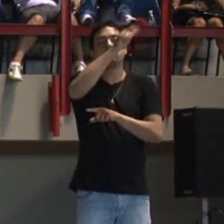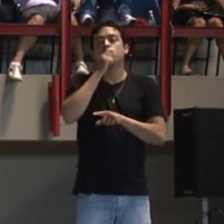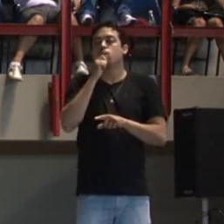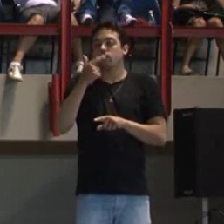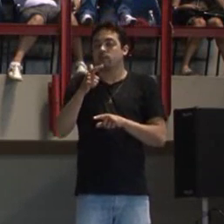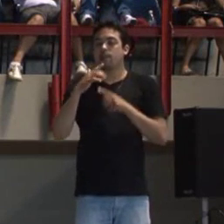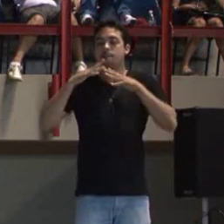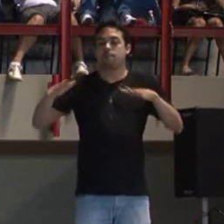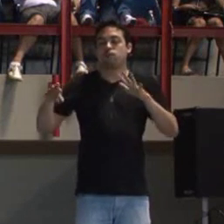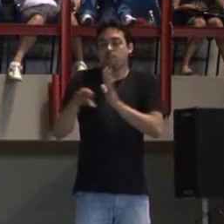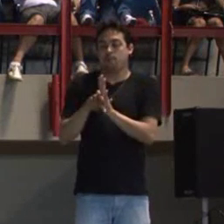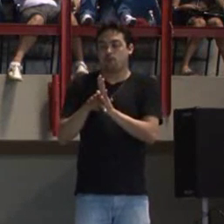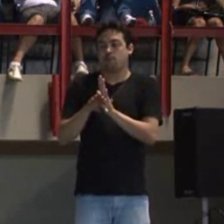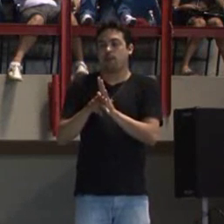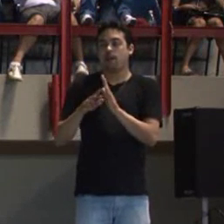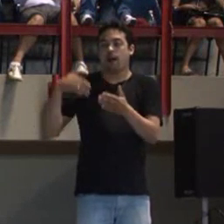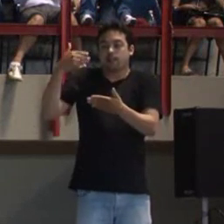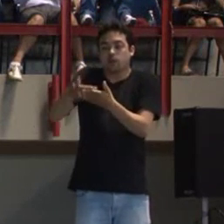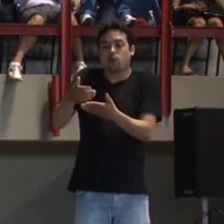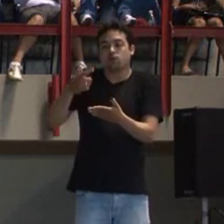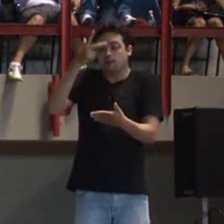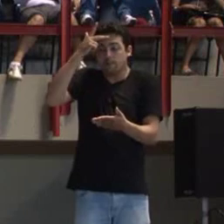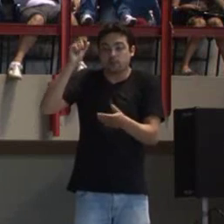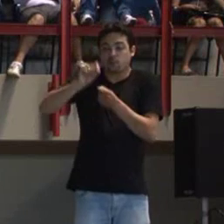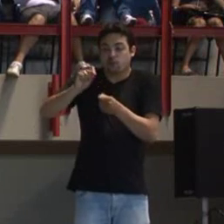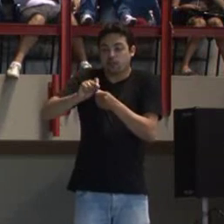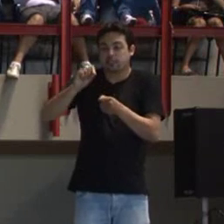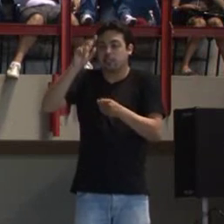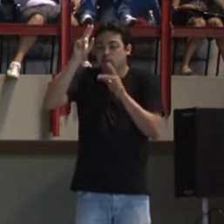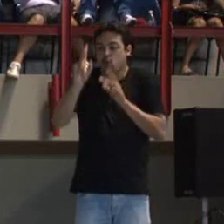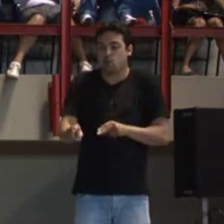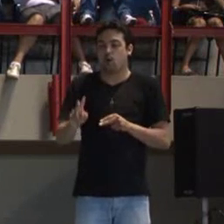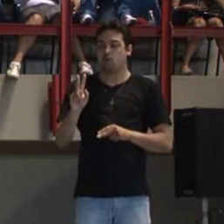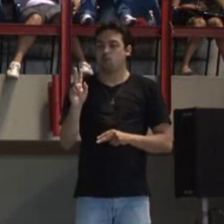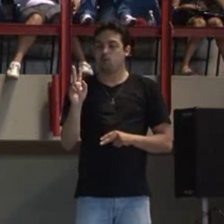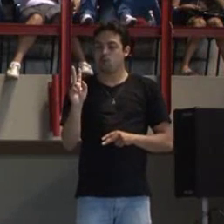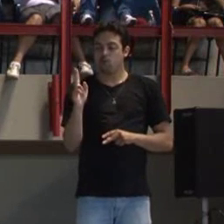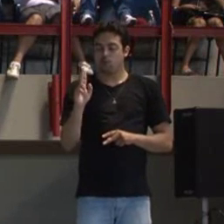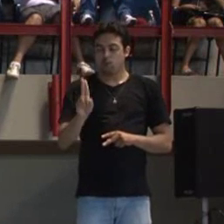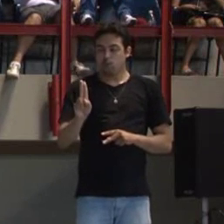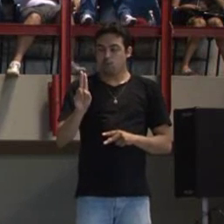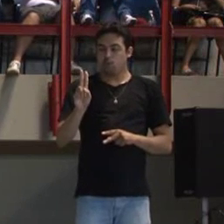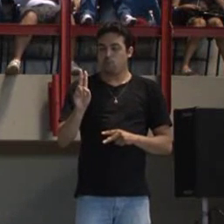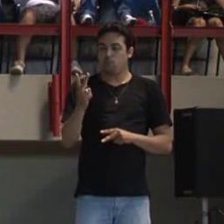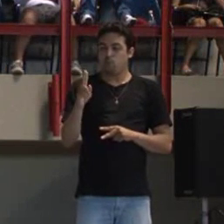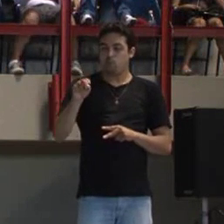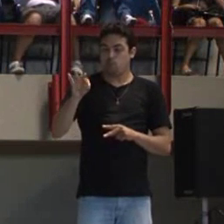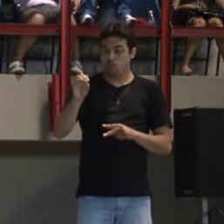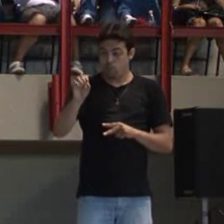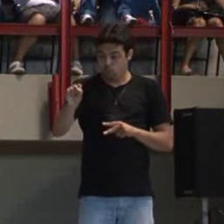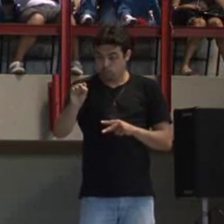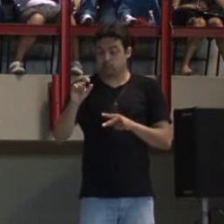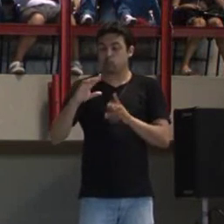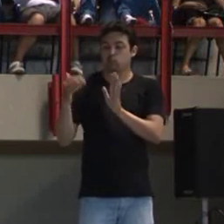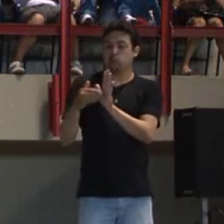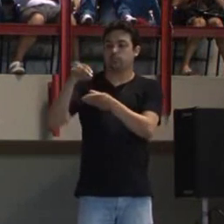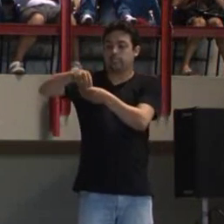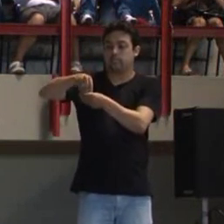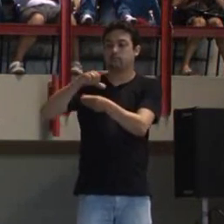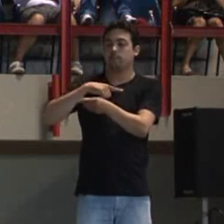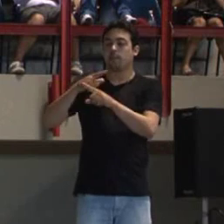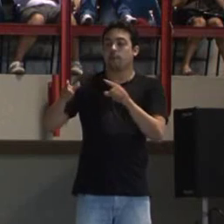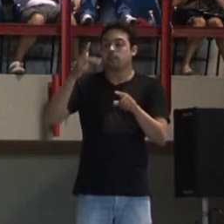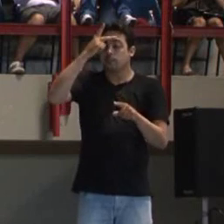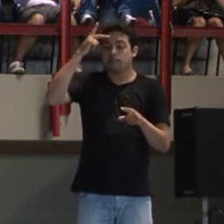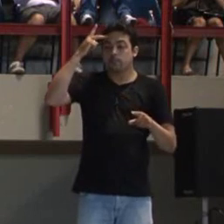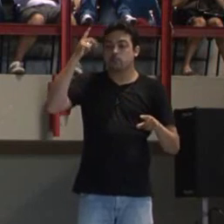pela própria natureza. Até hoje o homem não conseguiu produzir um adubo tão fertilizante quanto esse humus natural. Tem tudo ali. O problema é, o ser